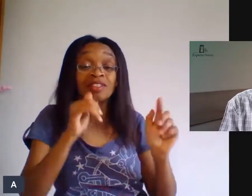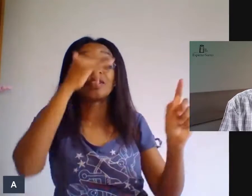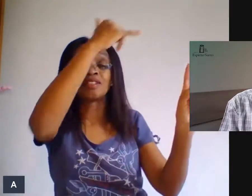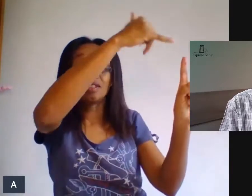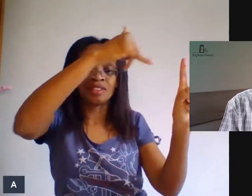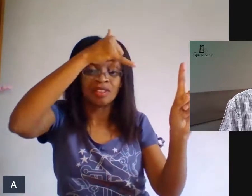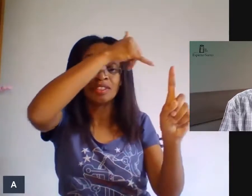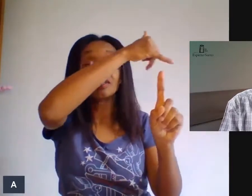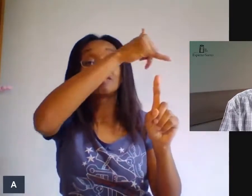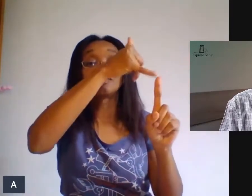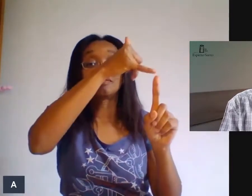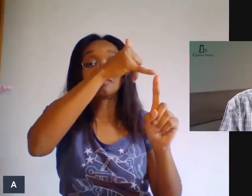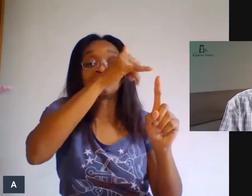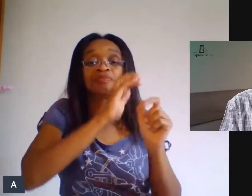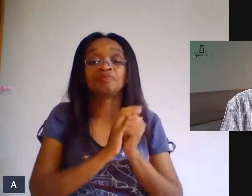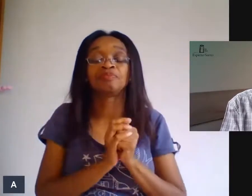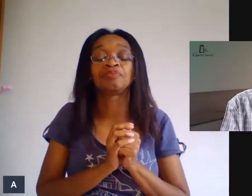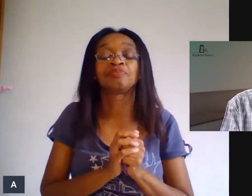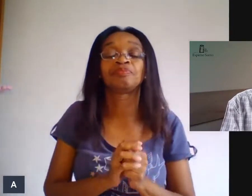sua esposa. Né?